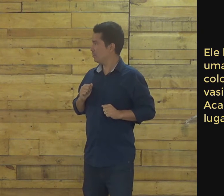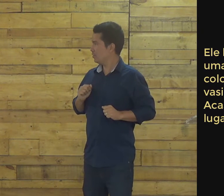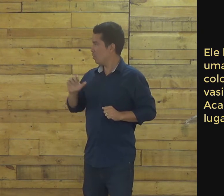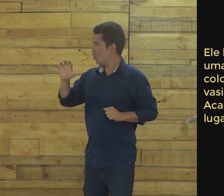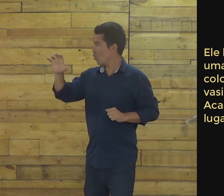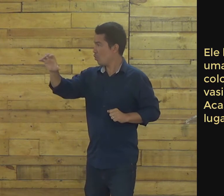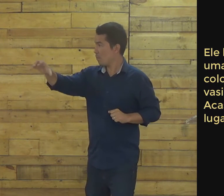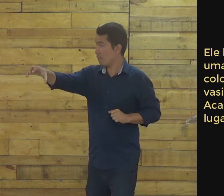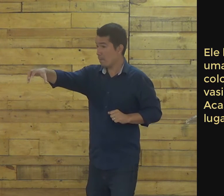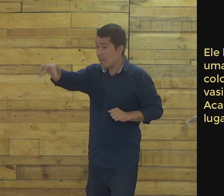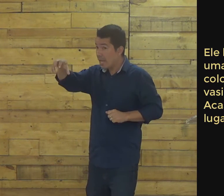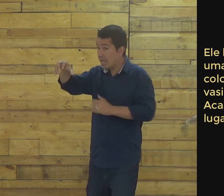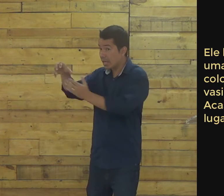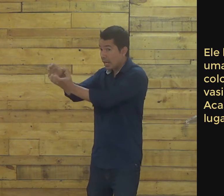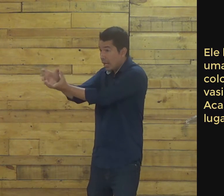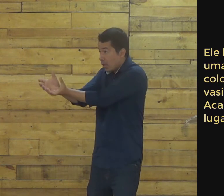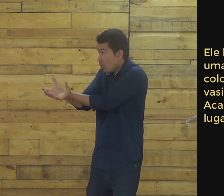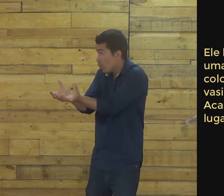Mas,